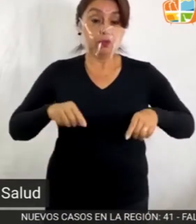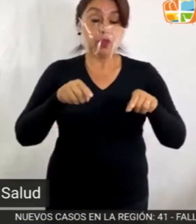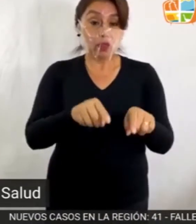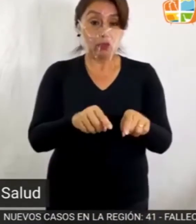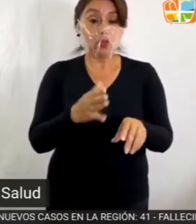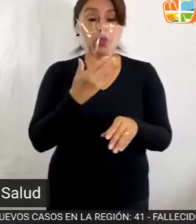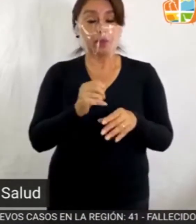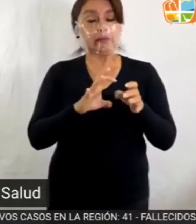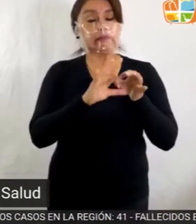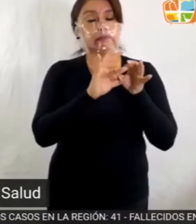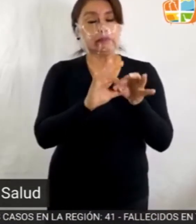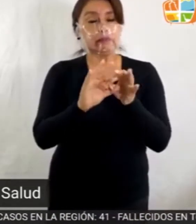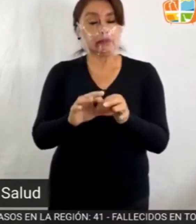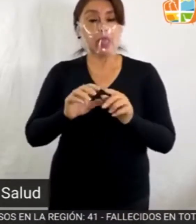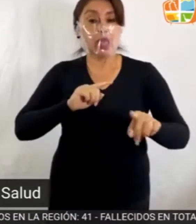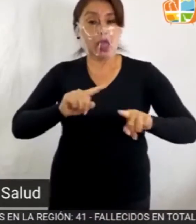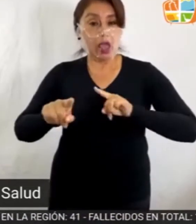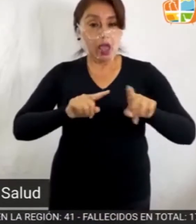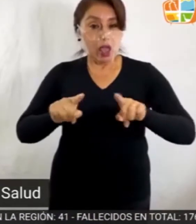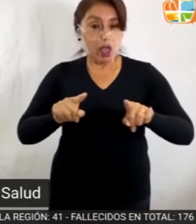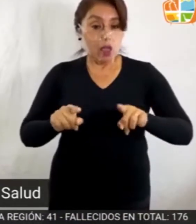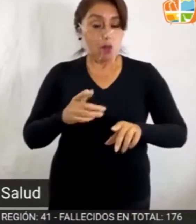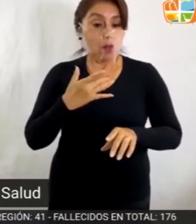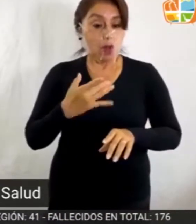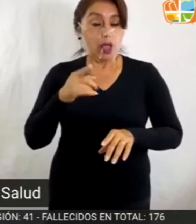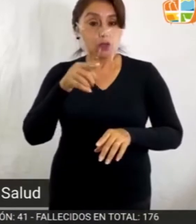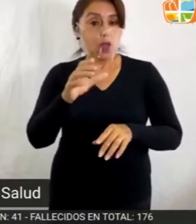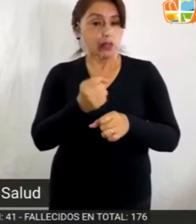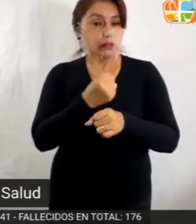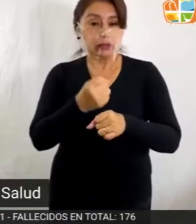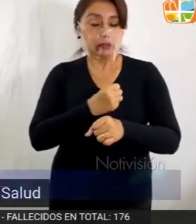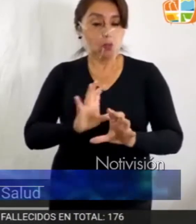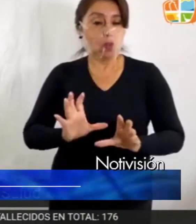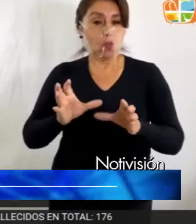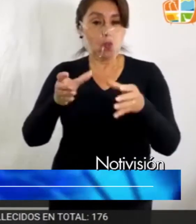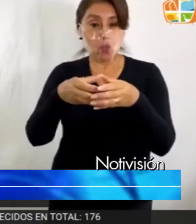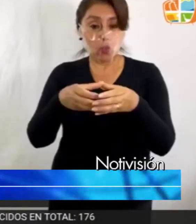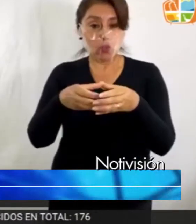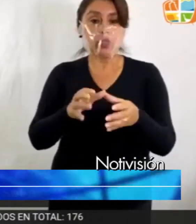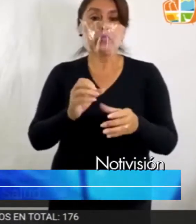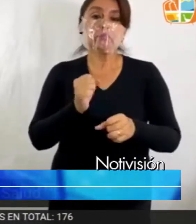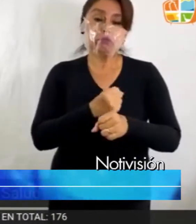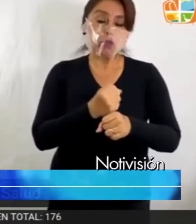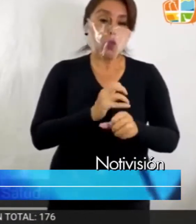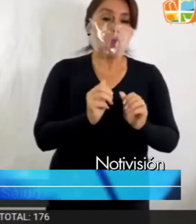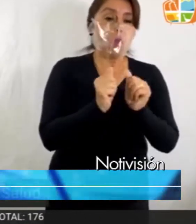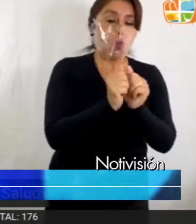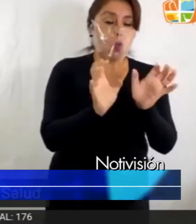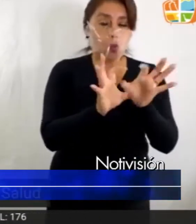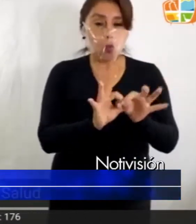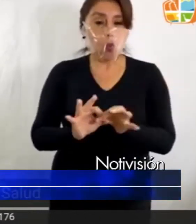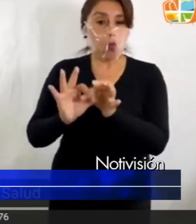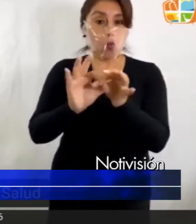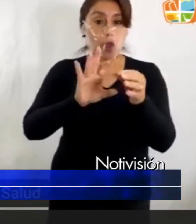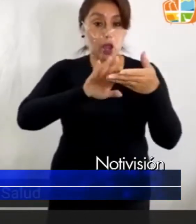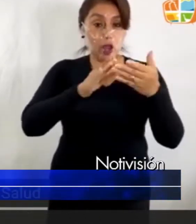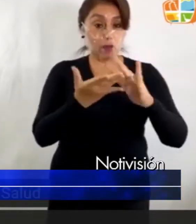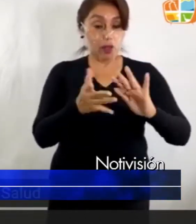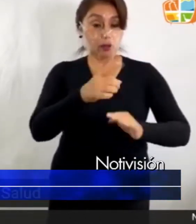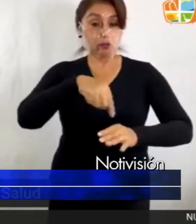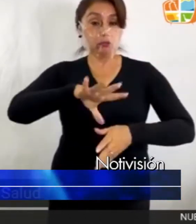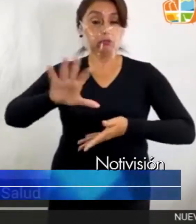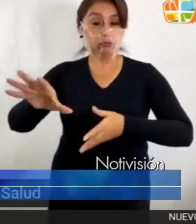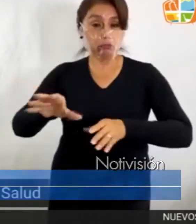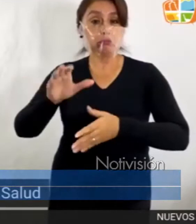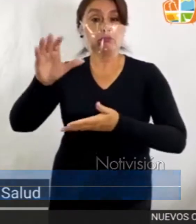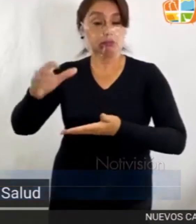que hubo, donde refleja que el trabajo en equipo y el trabajo con la comunidad podemos lograr las cosas, podemos lograr tener las